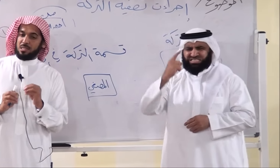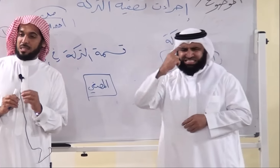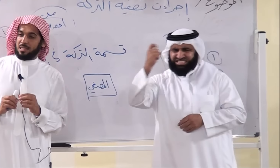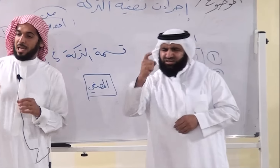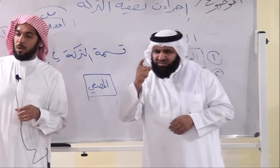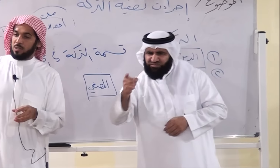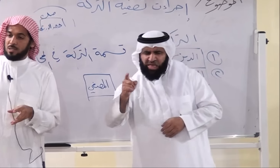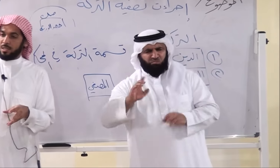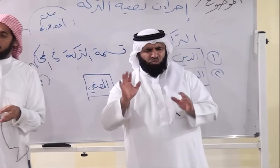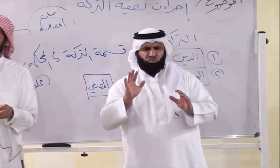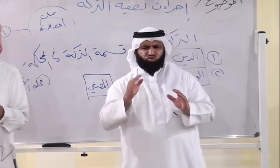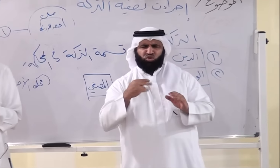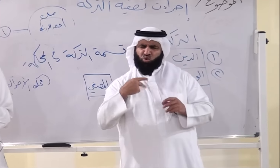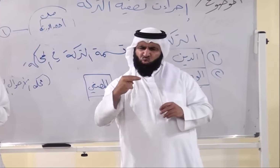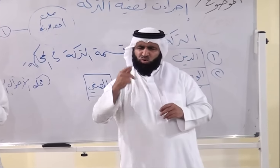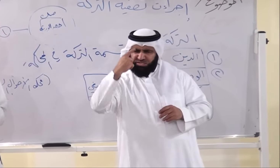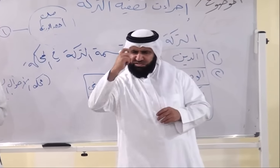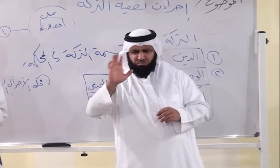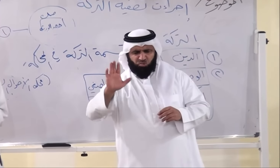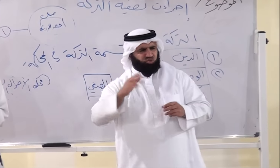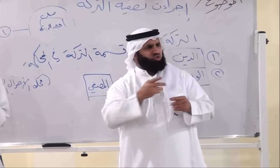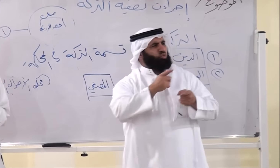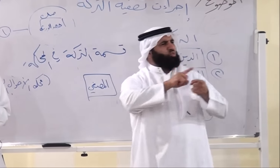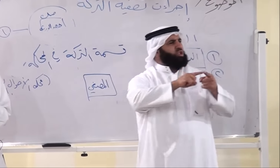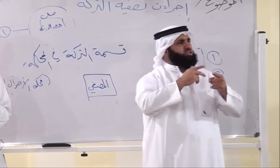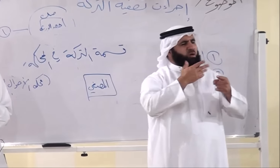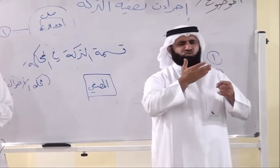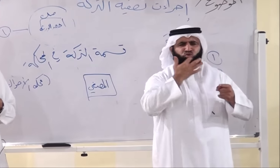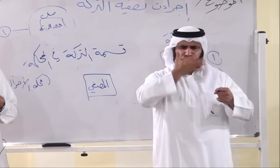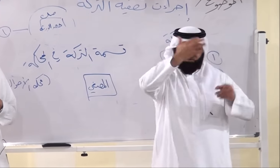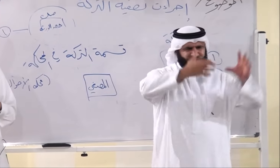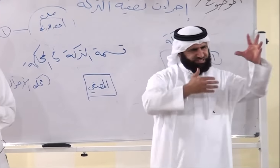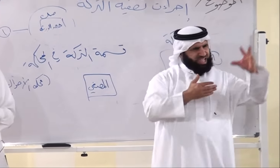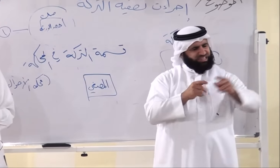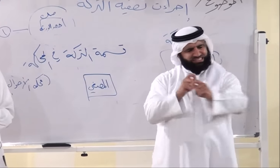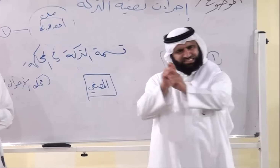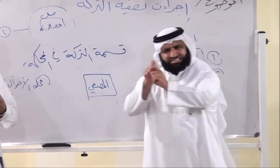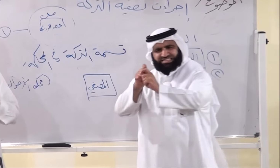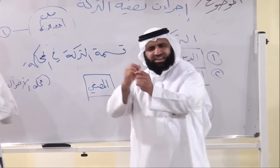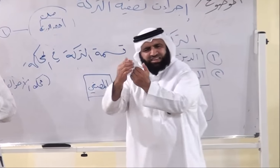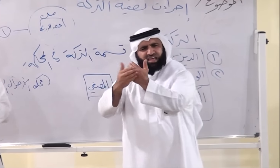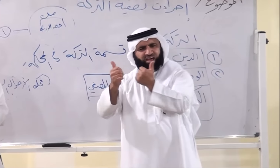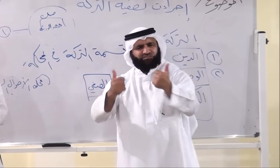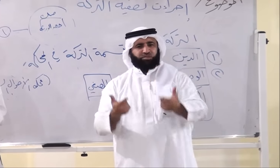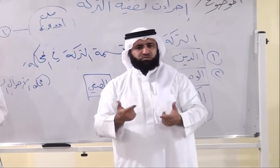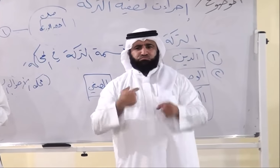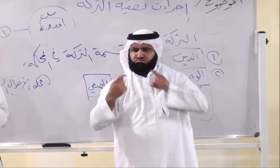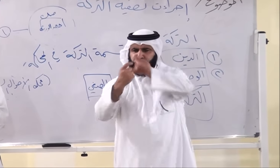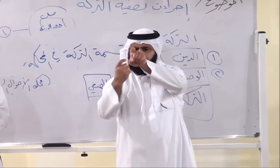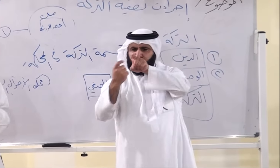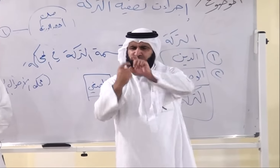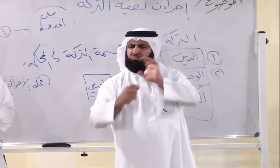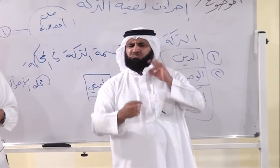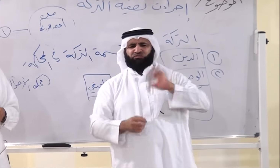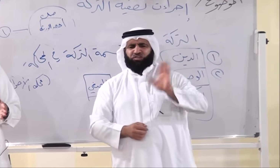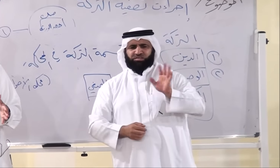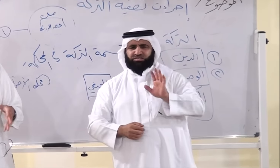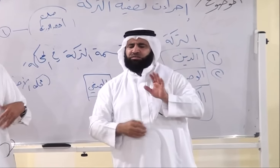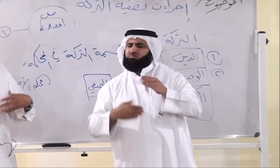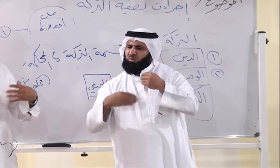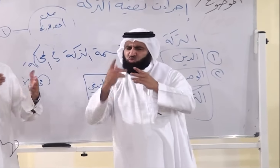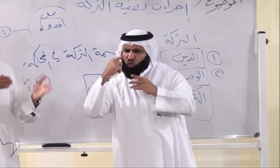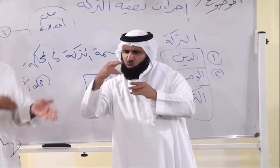معه بالسياسة، حاول تستعين بأحد. يعني إذا هو مثلا الوارث ما هو موافق معك ولا شيء،